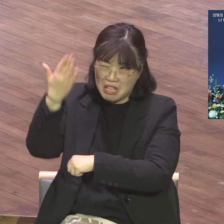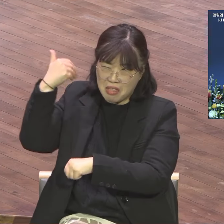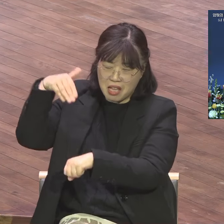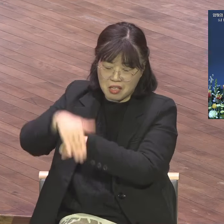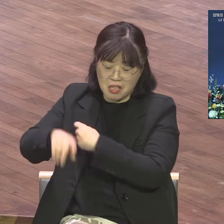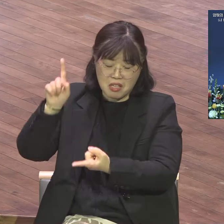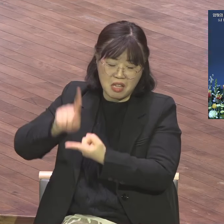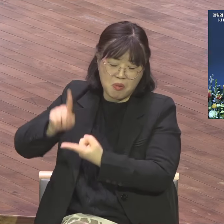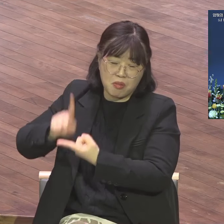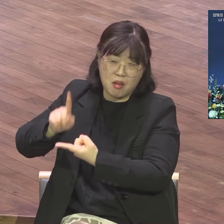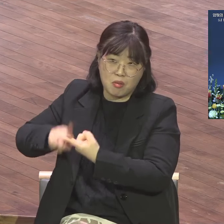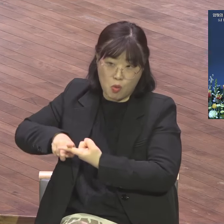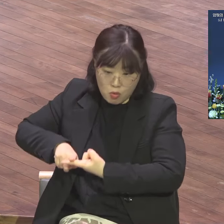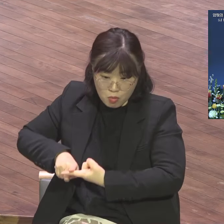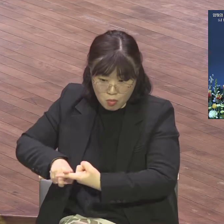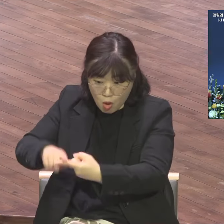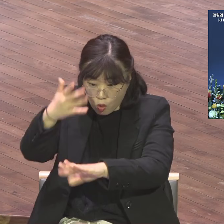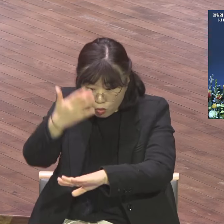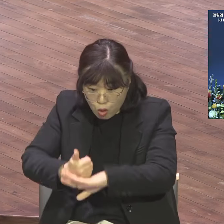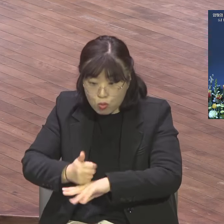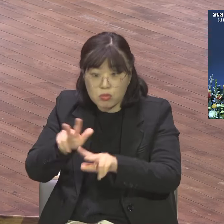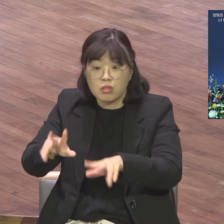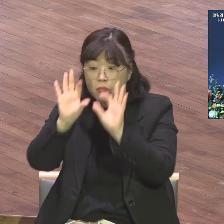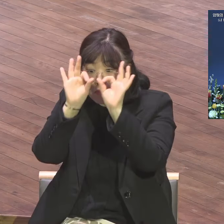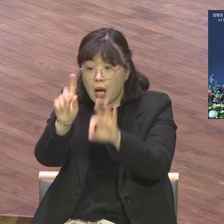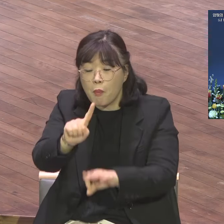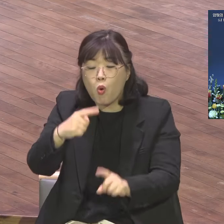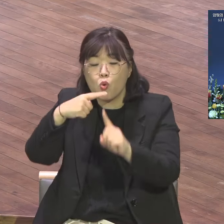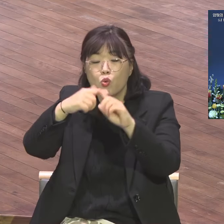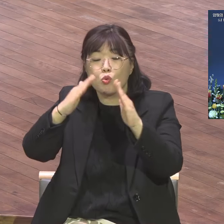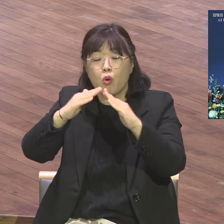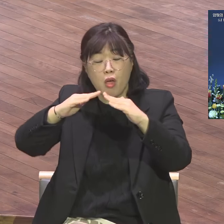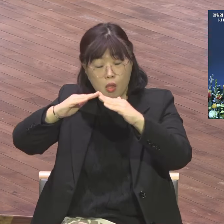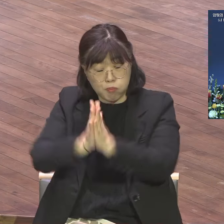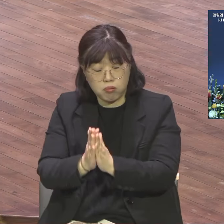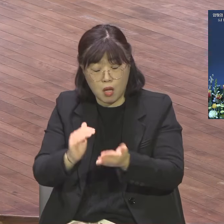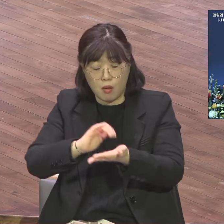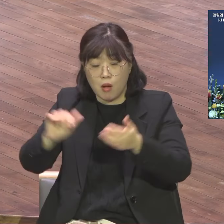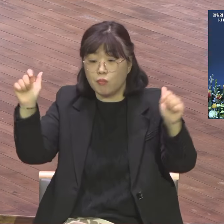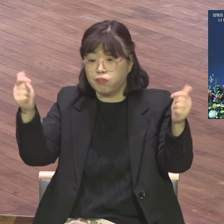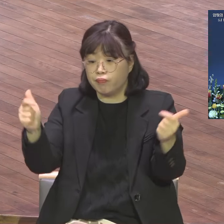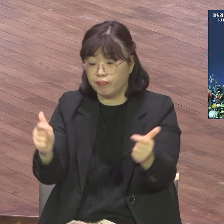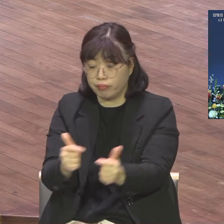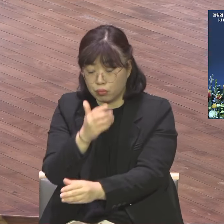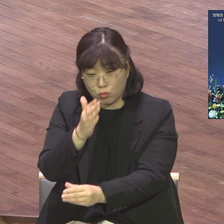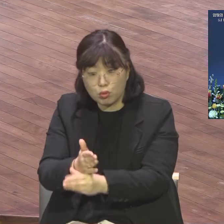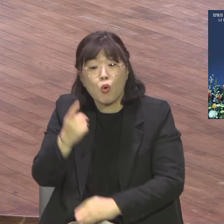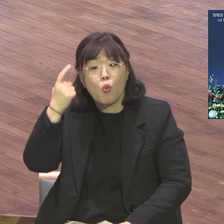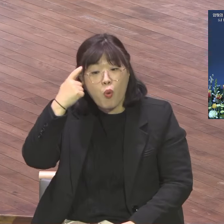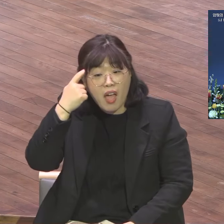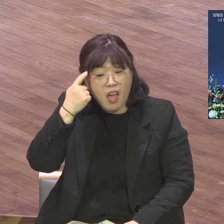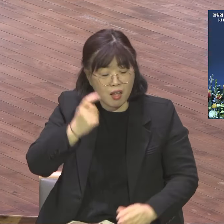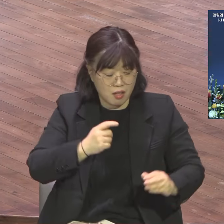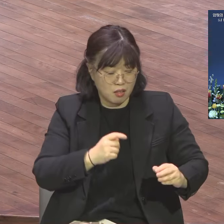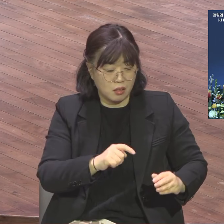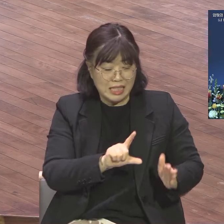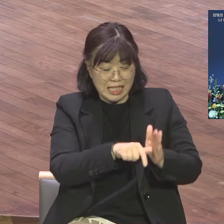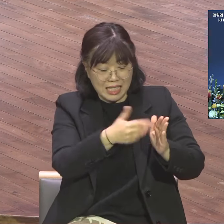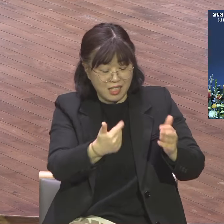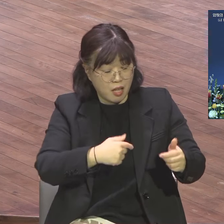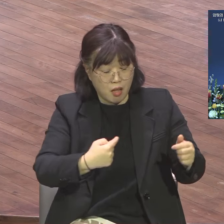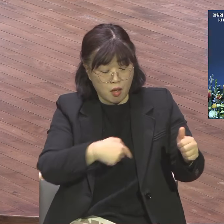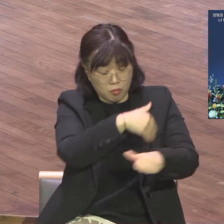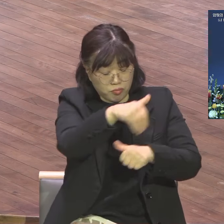그거 다 문 닫잖아요. 세상 말 장사가 안 돼가 다 문 닫아. 교회 다 문 닫아. IMF 왔다, 뭐 코로나